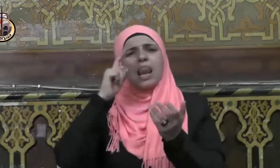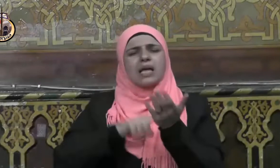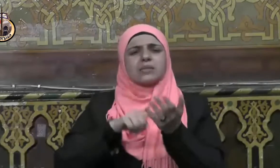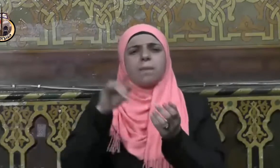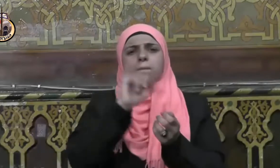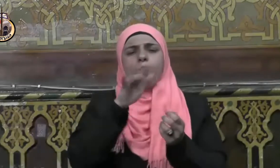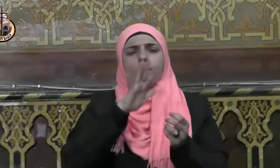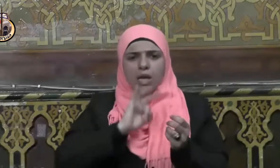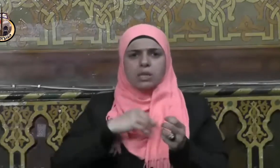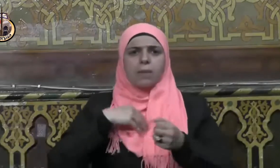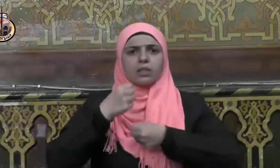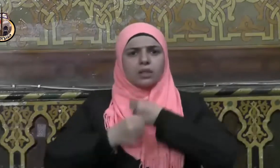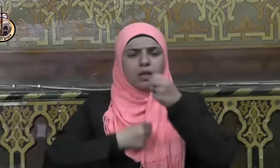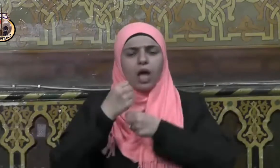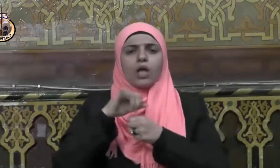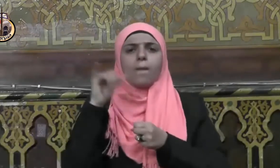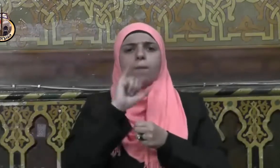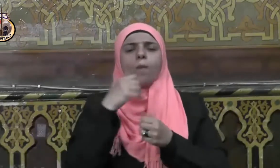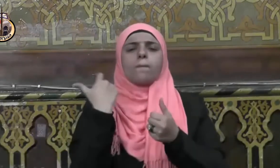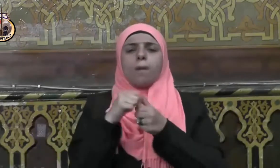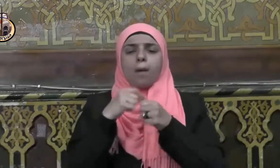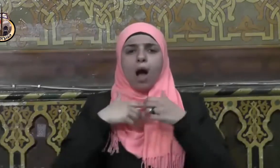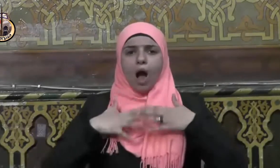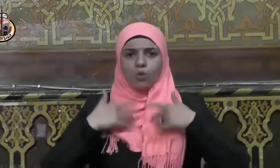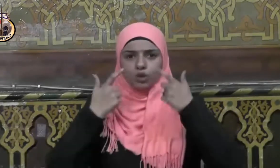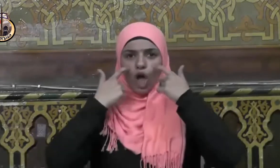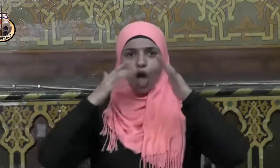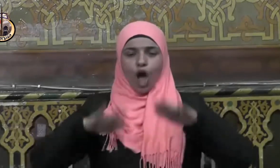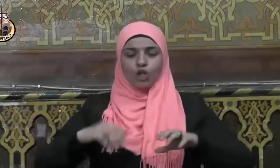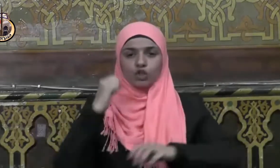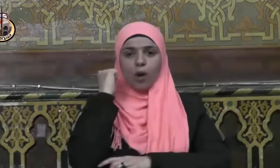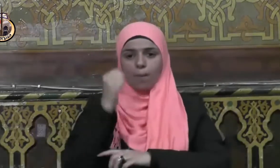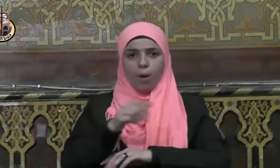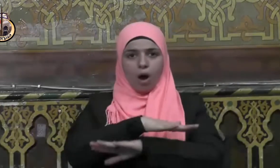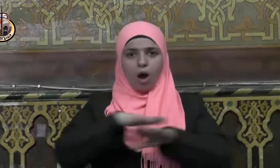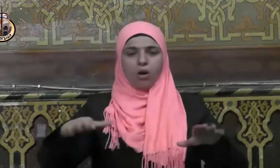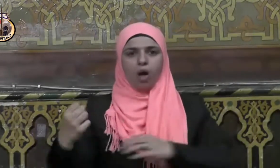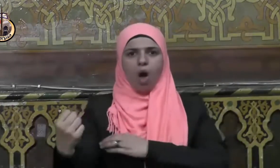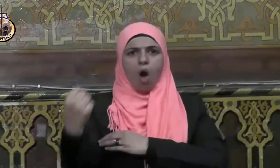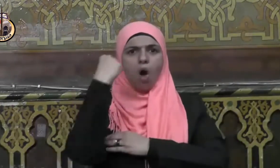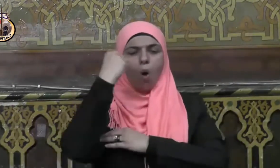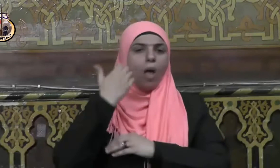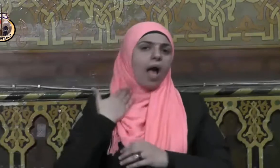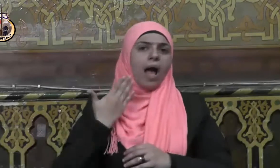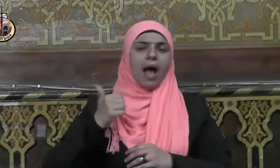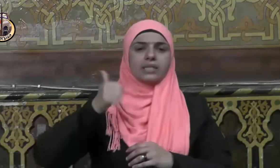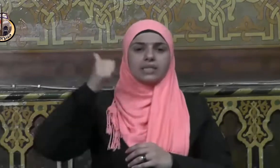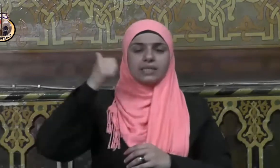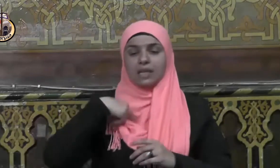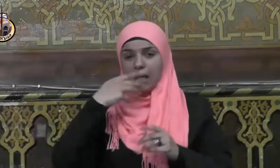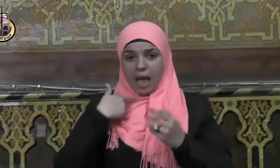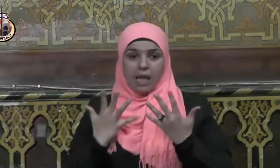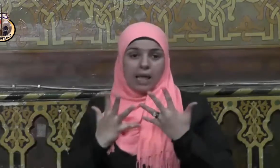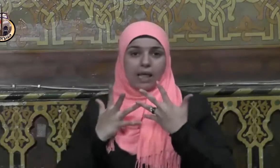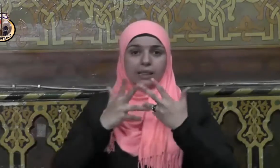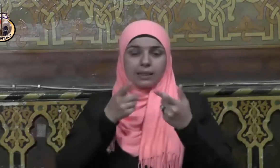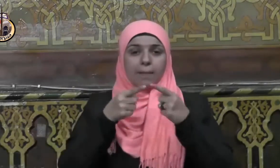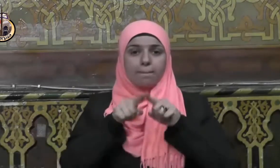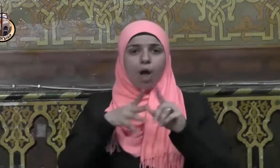التضحية لأجل بقائه قويا عزيزا، فالانتماء للوطن يوجب